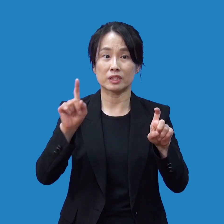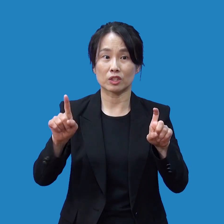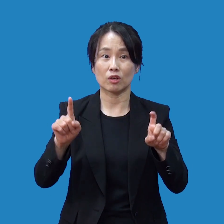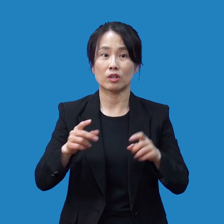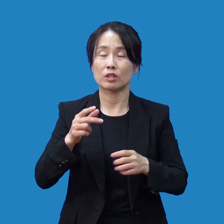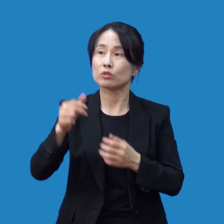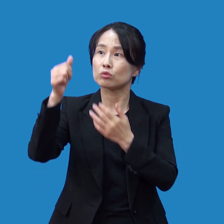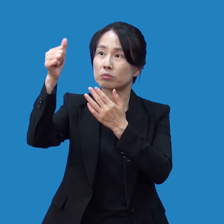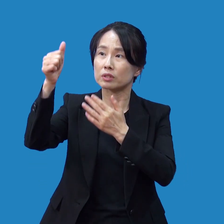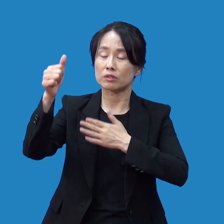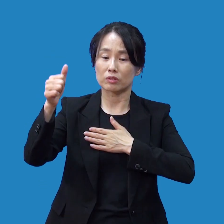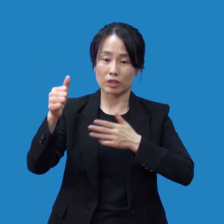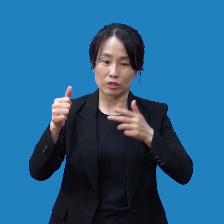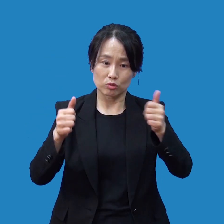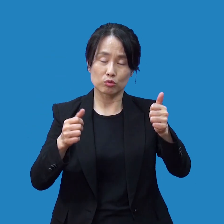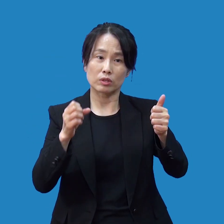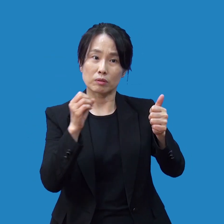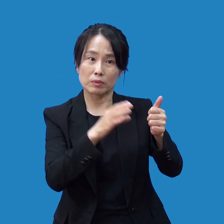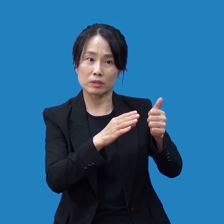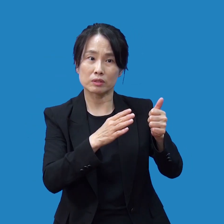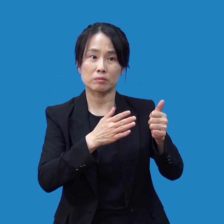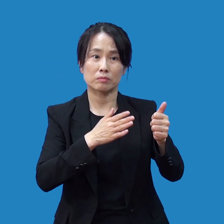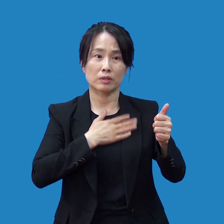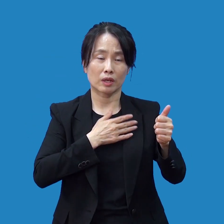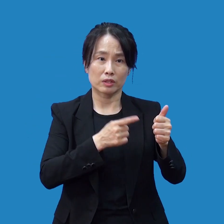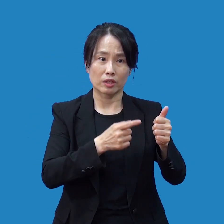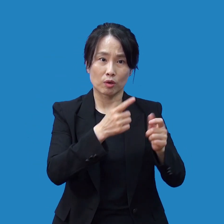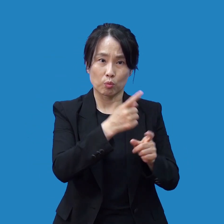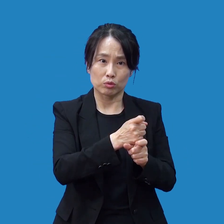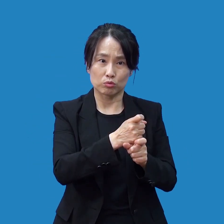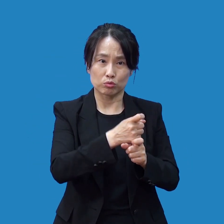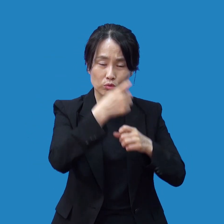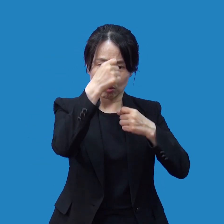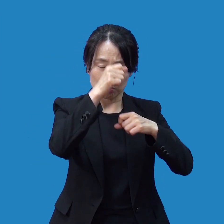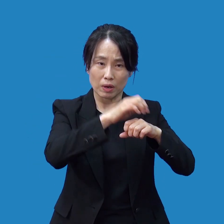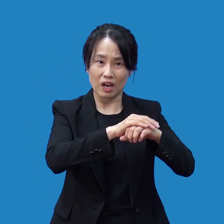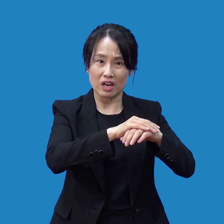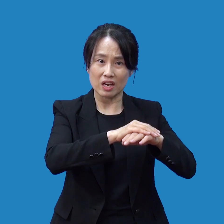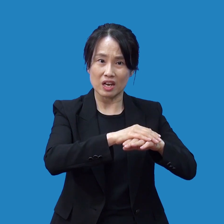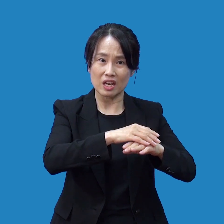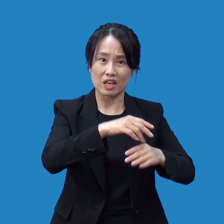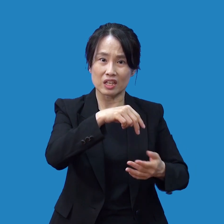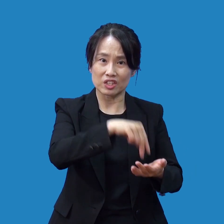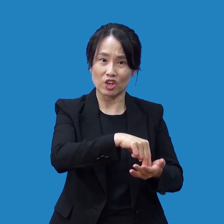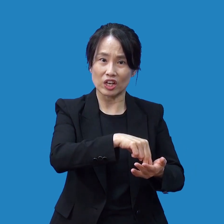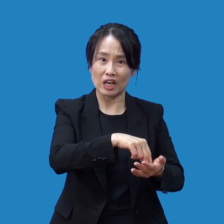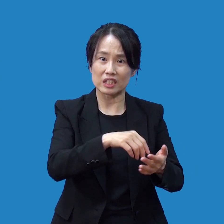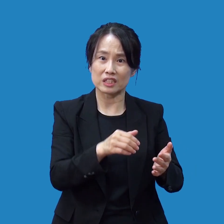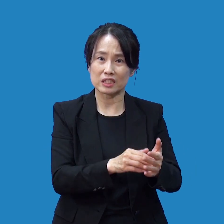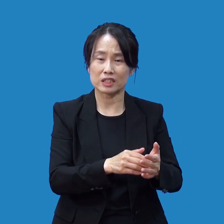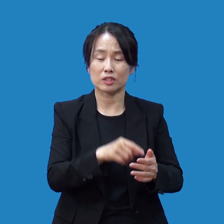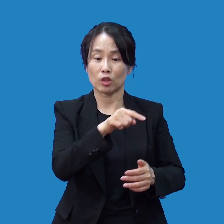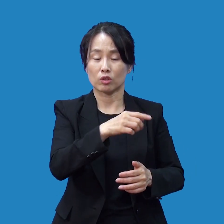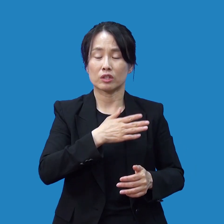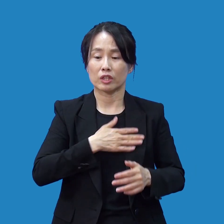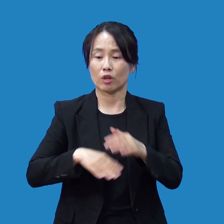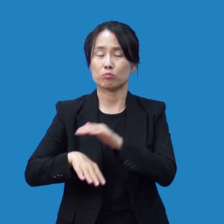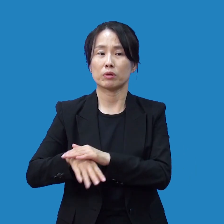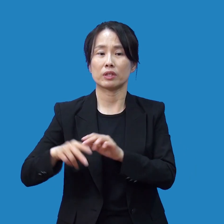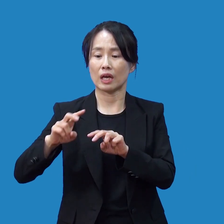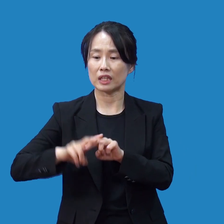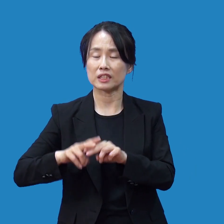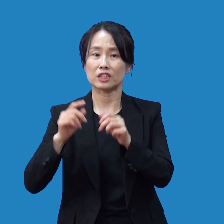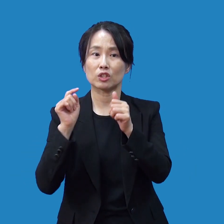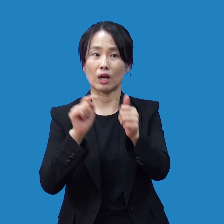주에게 말씀하시기를 내가 내 원수로 내 발등상이 되게 하기까지 너는 내 우편에 앉아 있으라